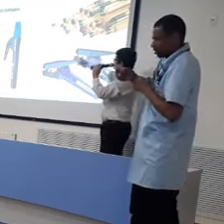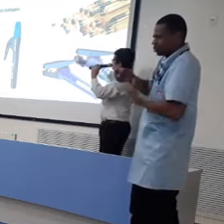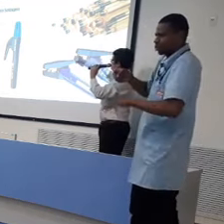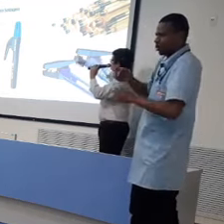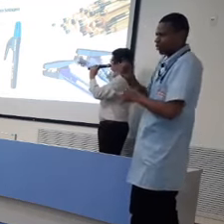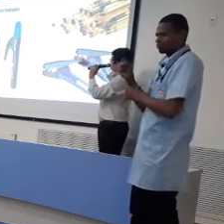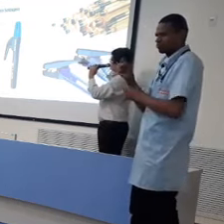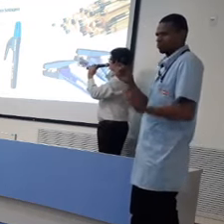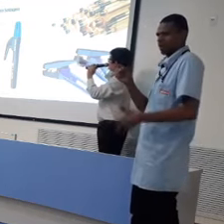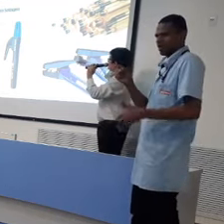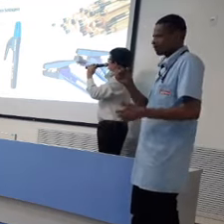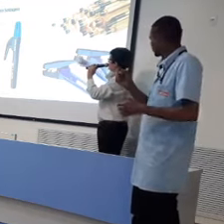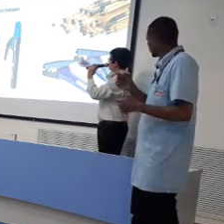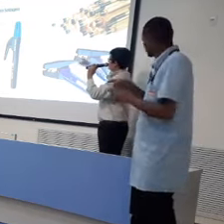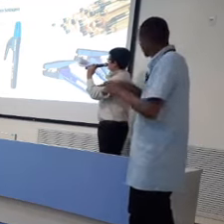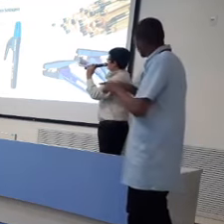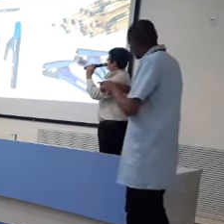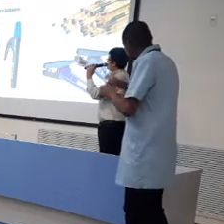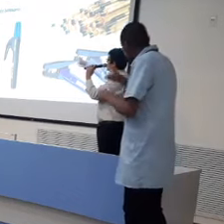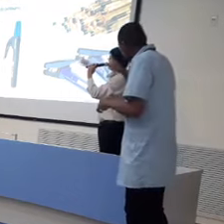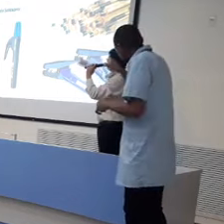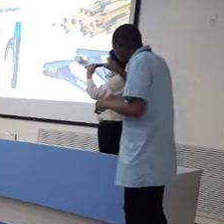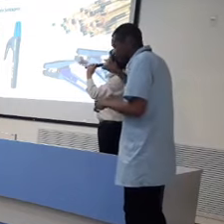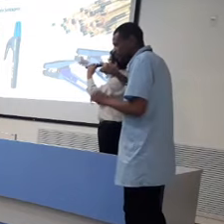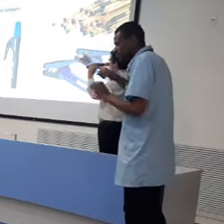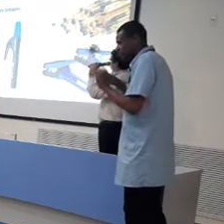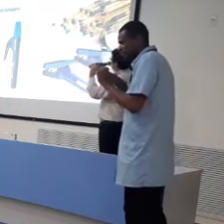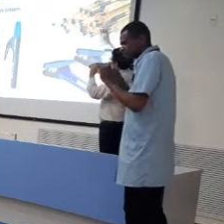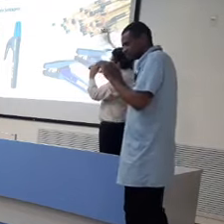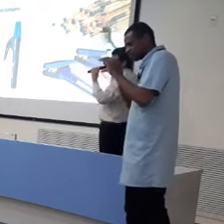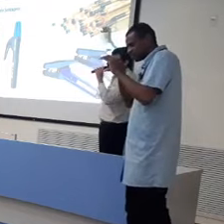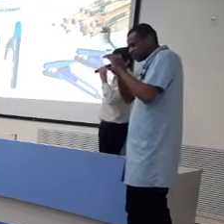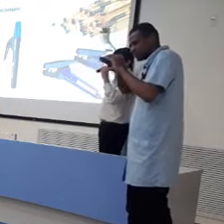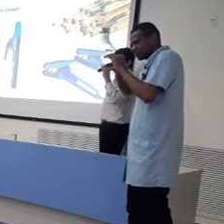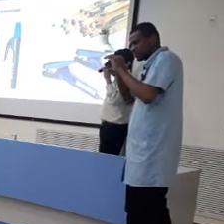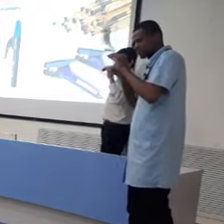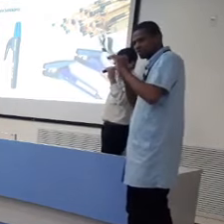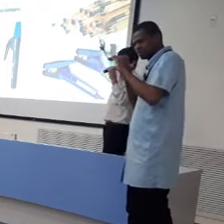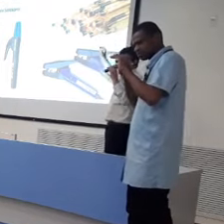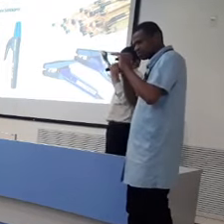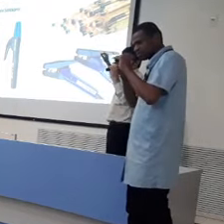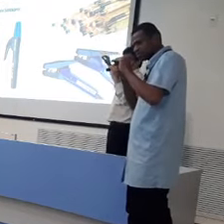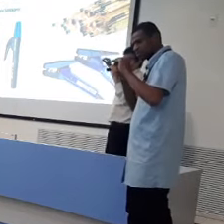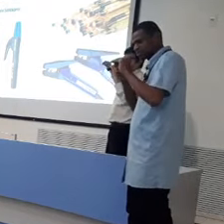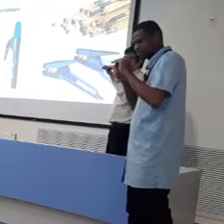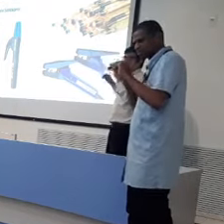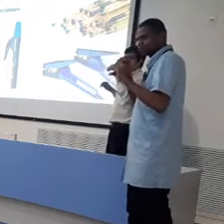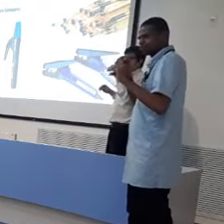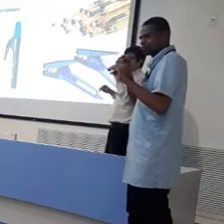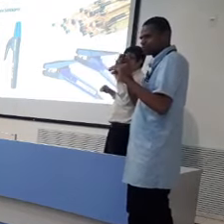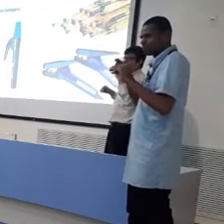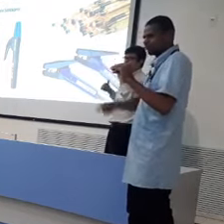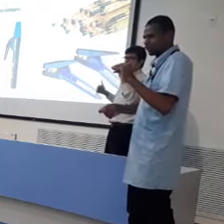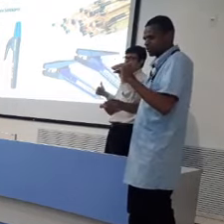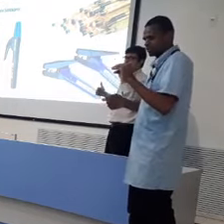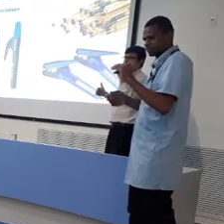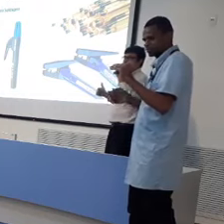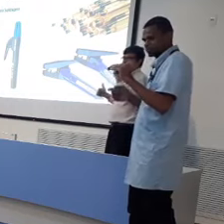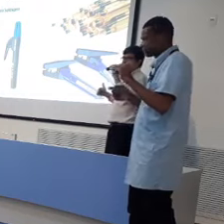Ela também tem um encaixe aqui, ó, correto para você colocar o eletrodo de grafite, né? Isso evita